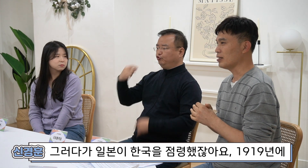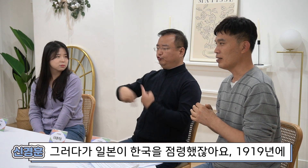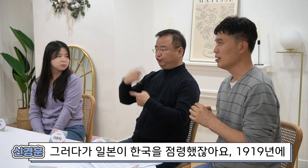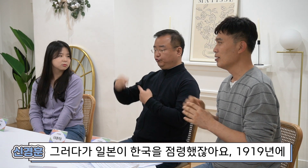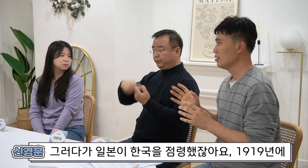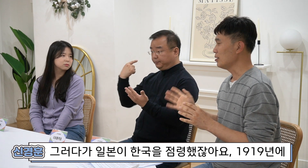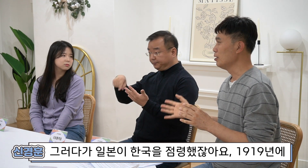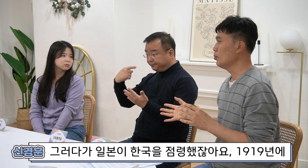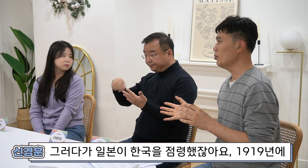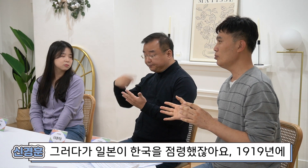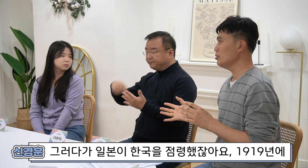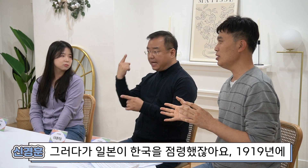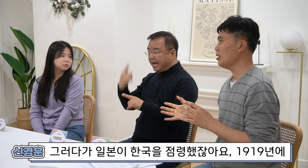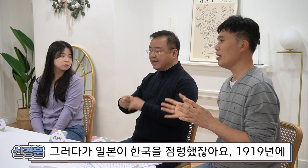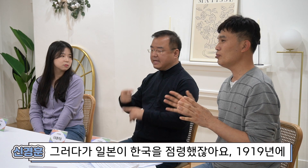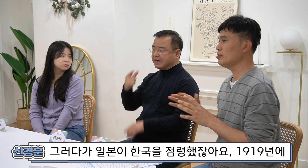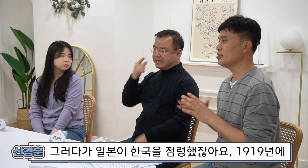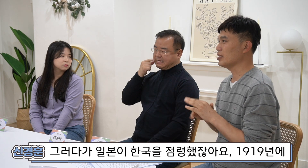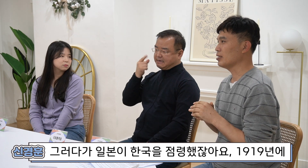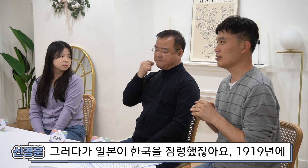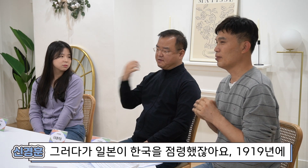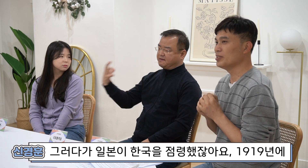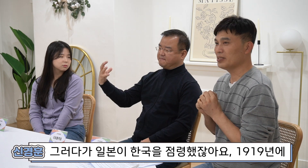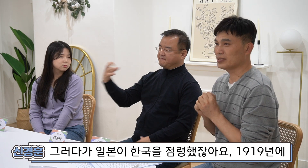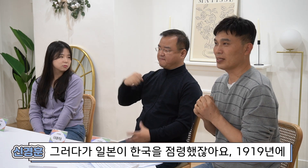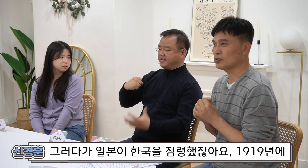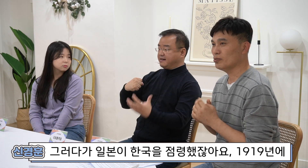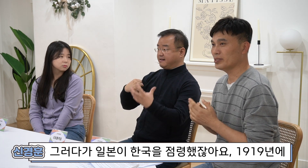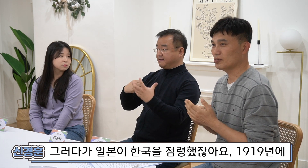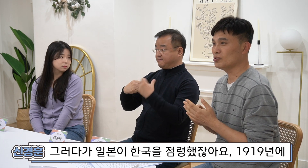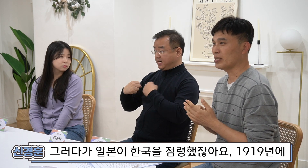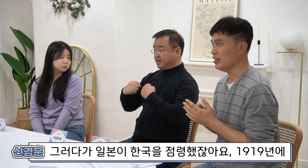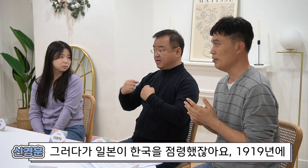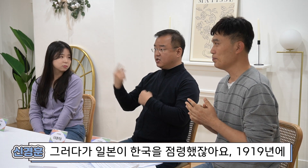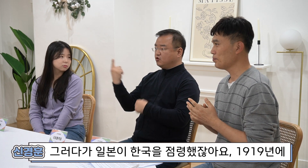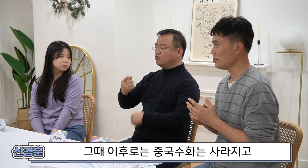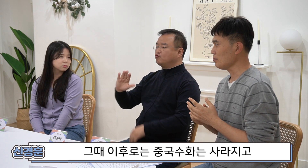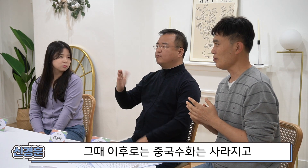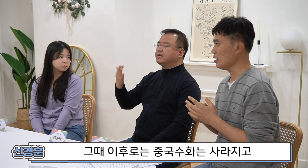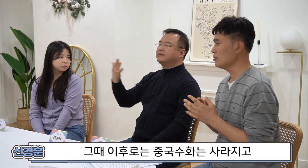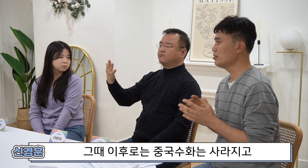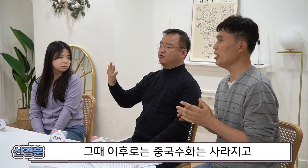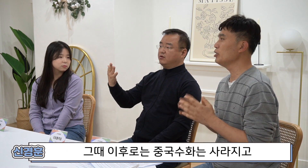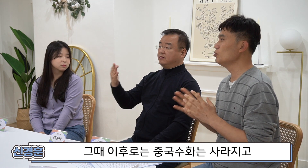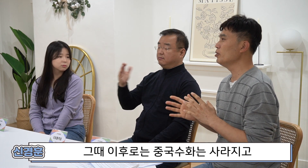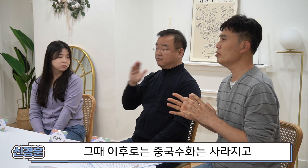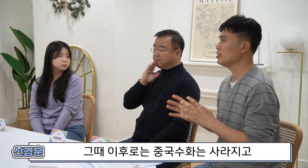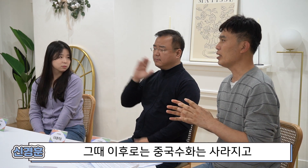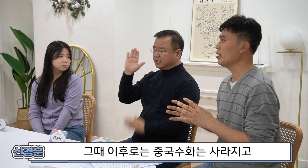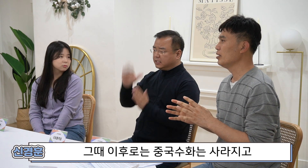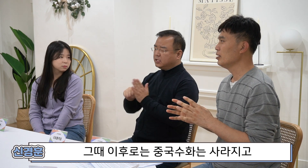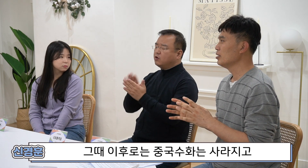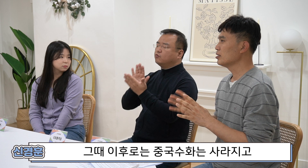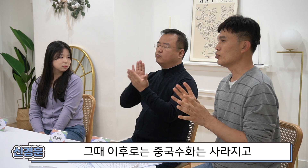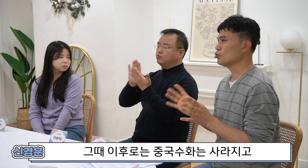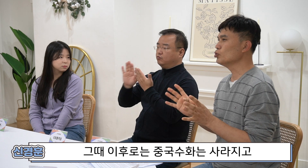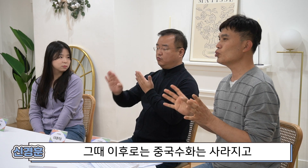이제 일본이 한국을 이제 점령을 했잖아요. 1919년에. 그때 이후로는 이제 그 중국 수화가